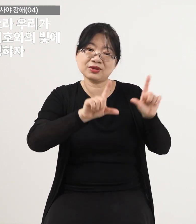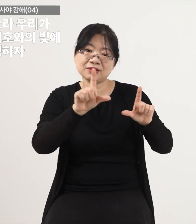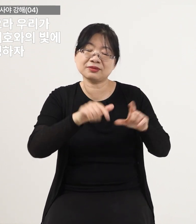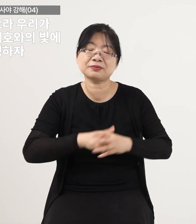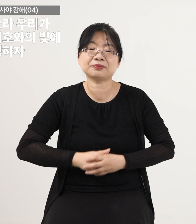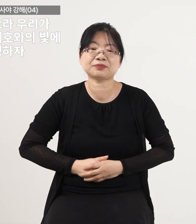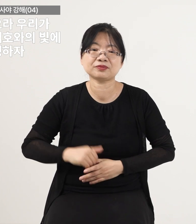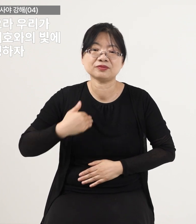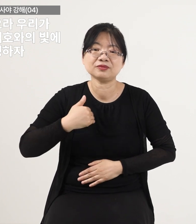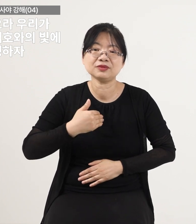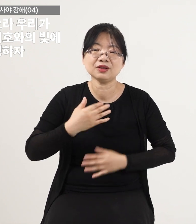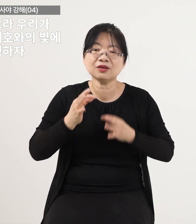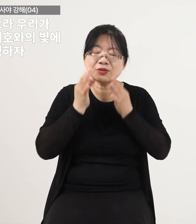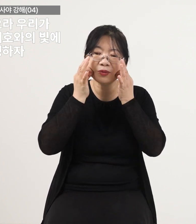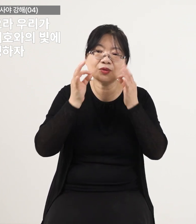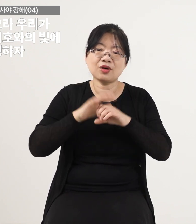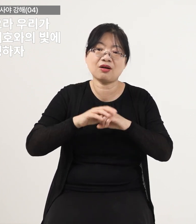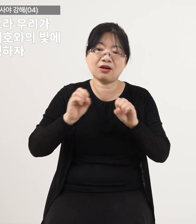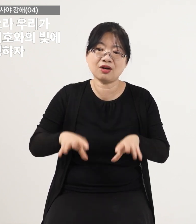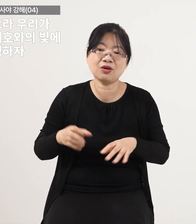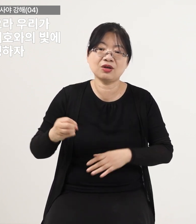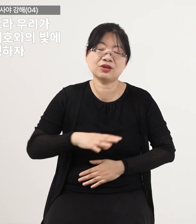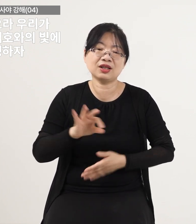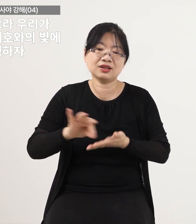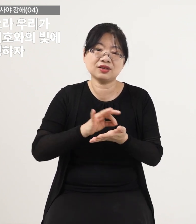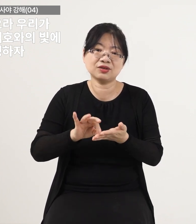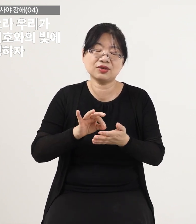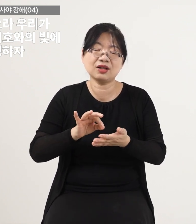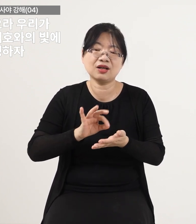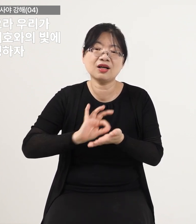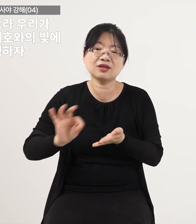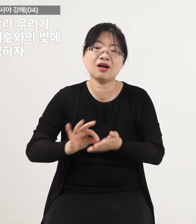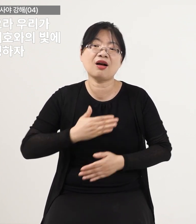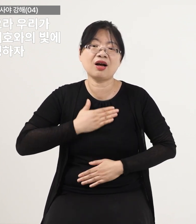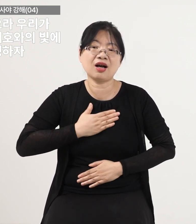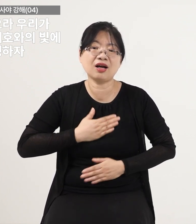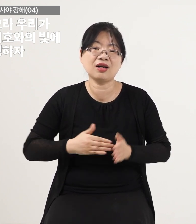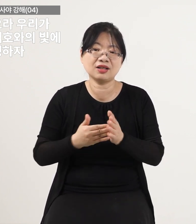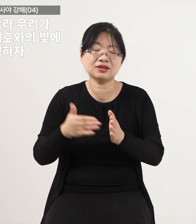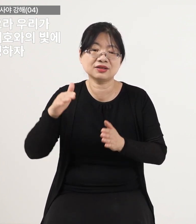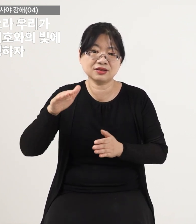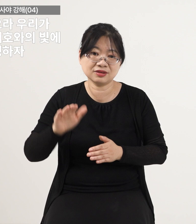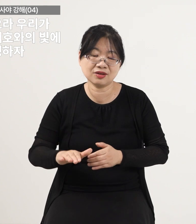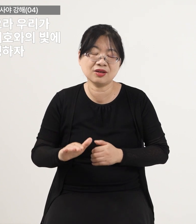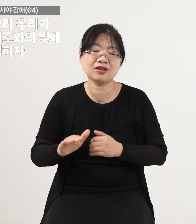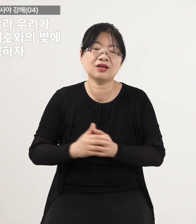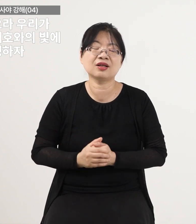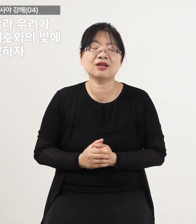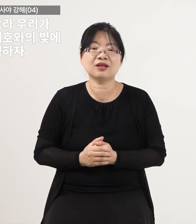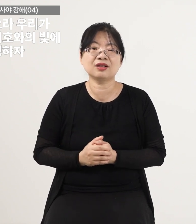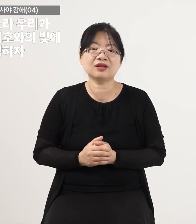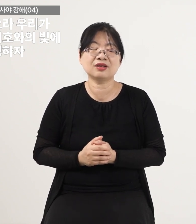그렇게 하면 내 노력도 소비가 되고 우리의 재정도 소비가 되는 거 알아요? 누가 몰라요?